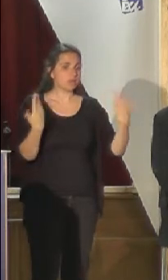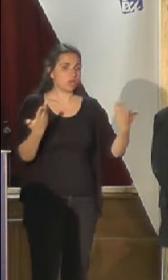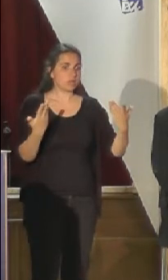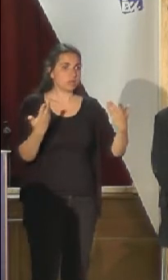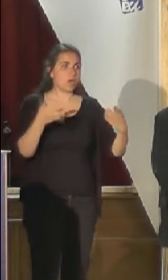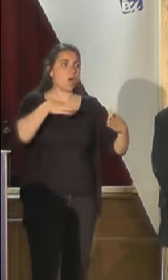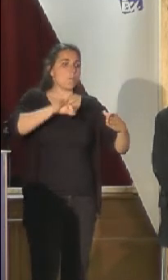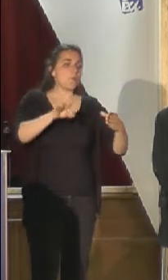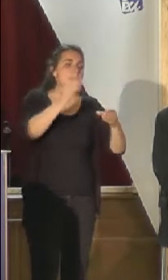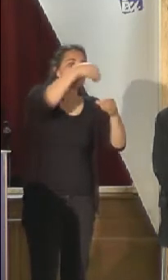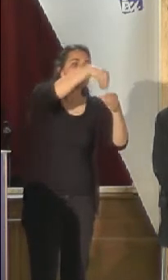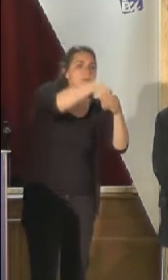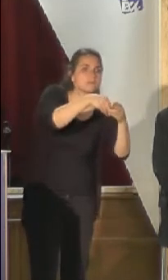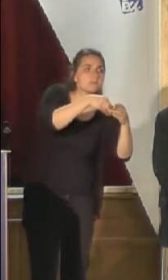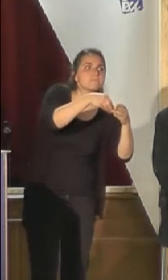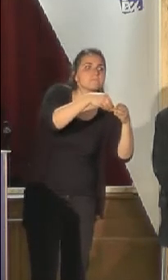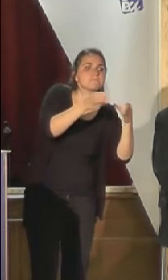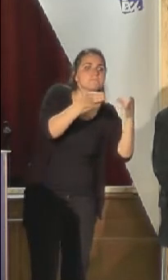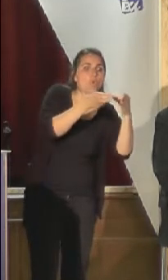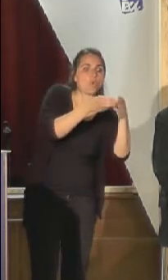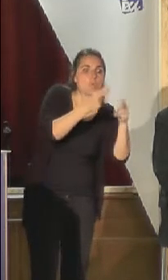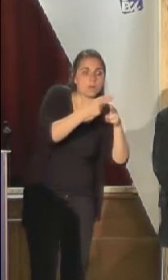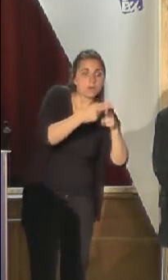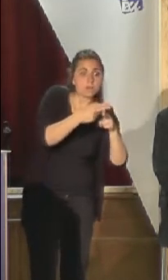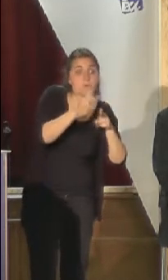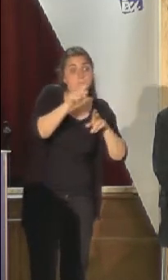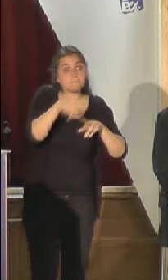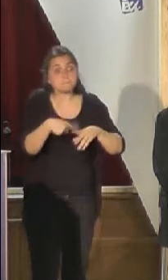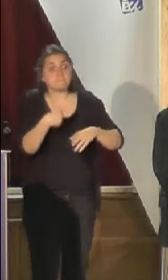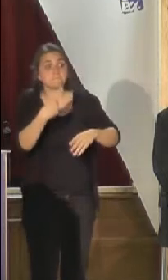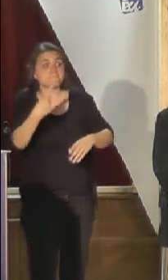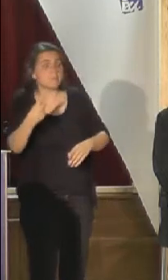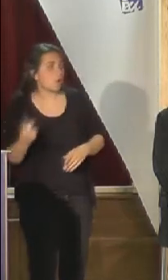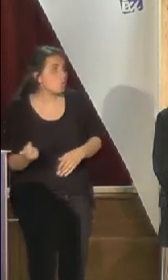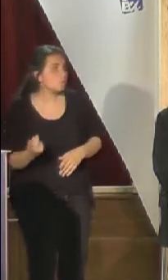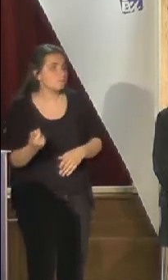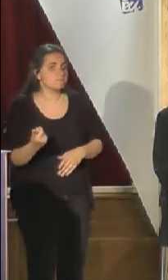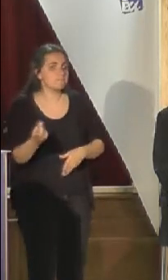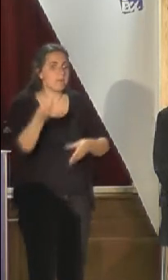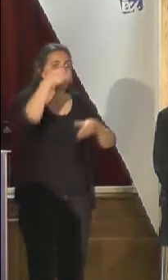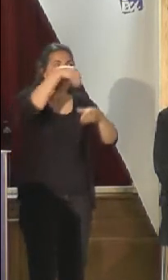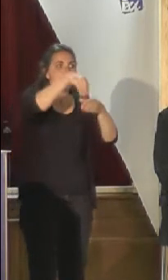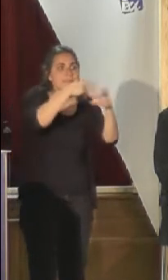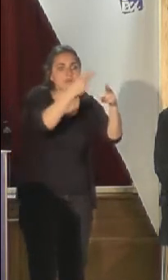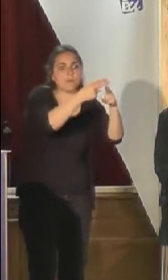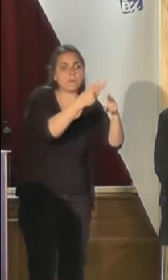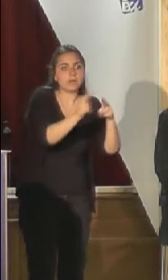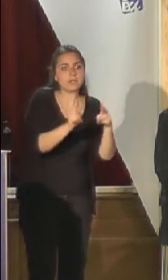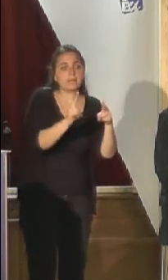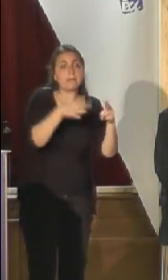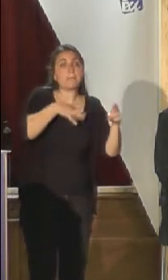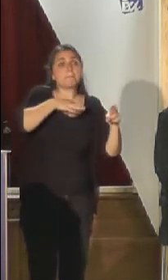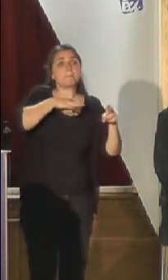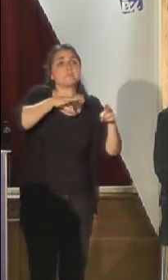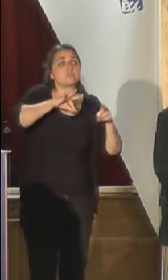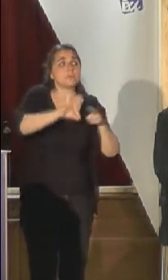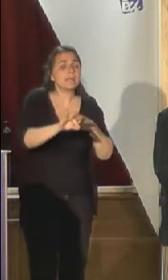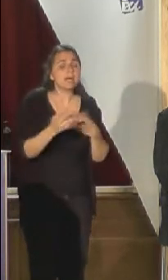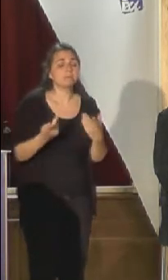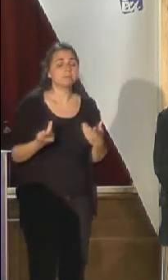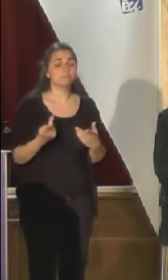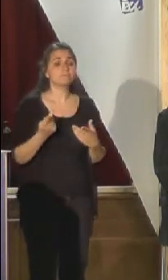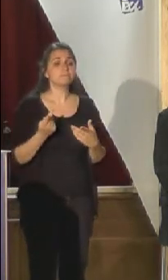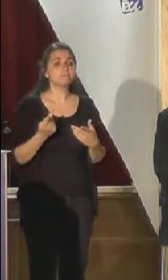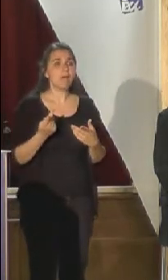partidos. E maiormente toda aquela xente que por non ser militante de partidos non tiña ni siquiera a posibilidade de facer ningún tipo